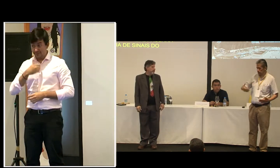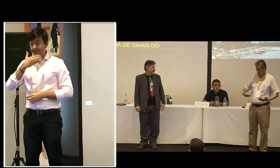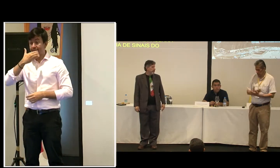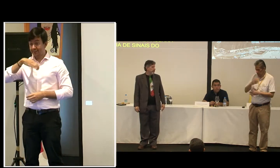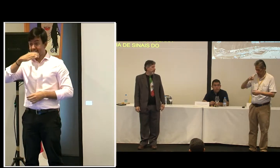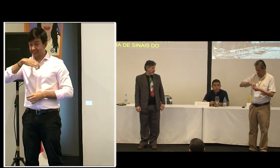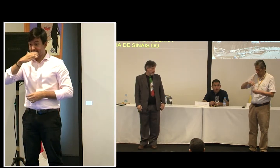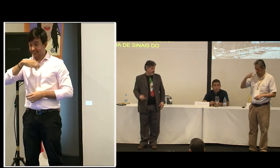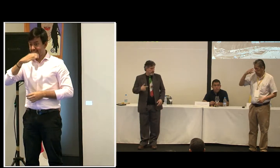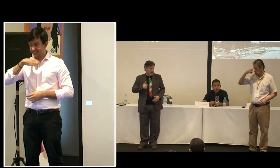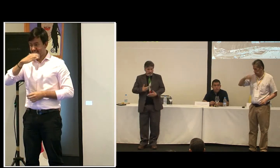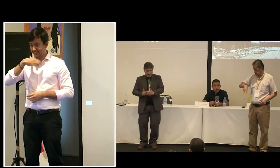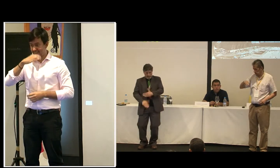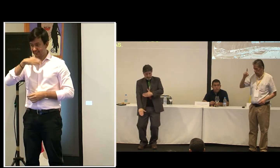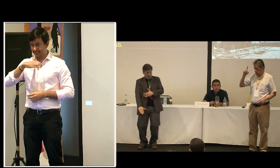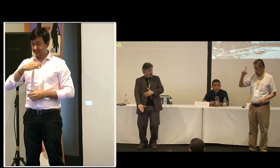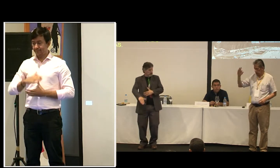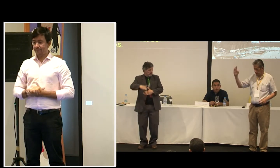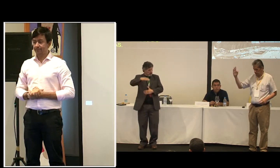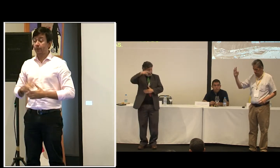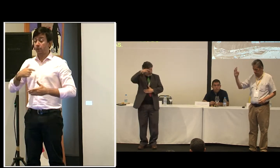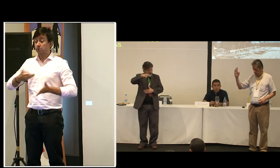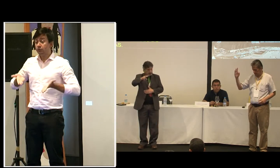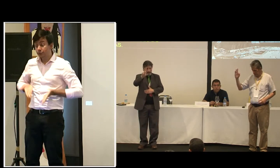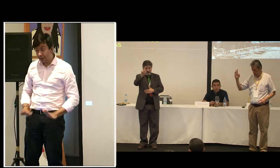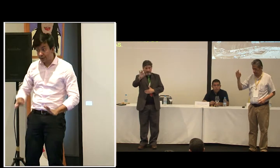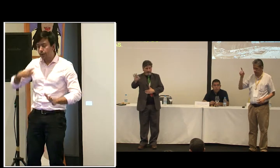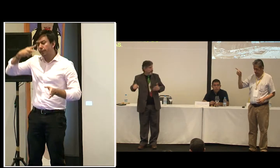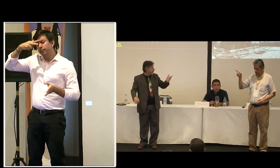Meu nome é Vitor. Esse é o meu sinal.